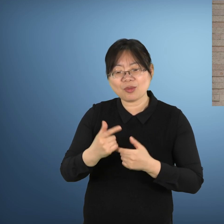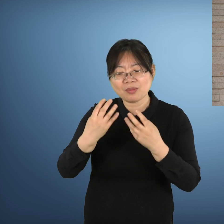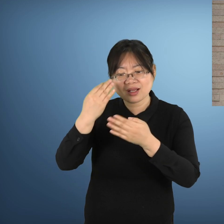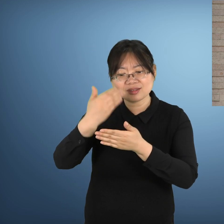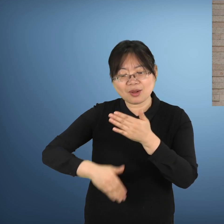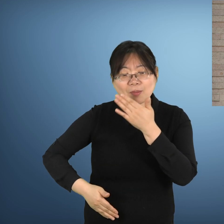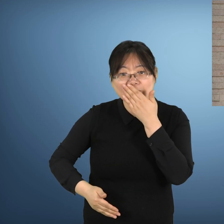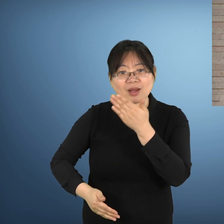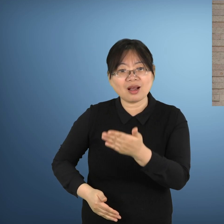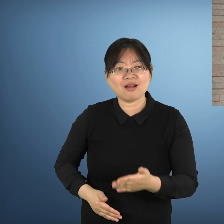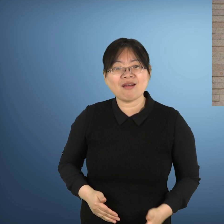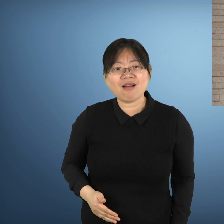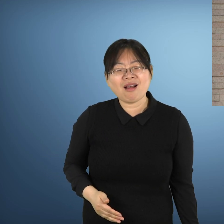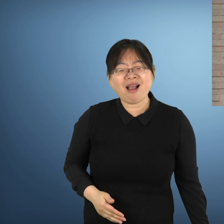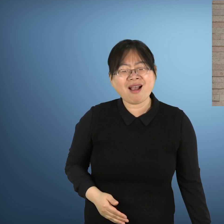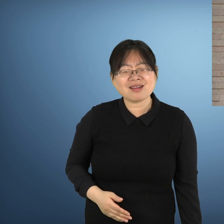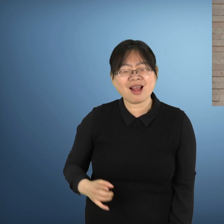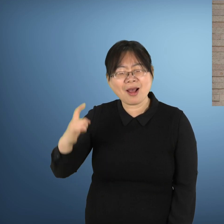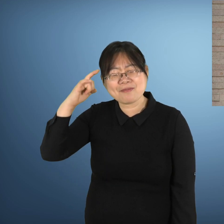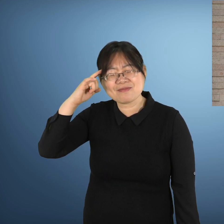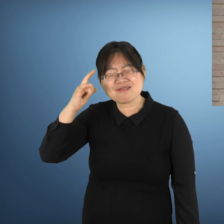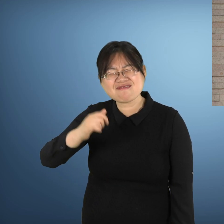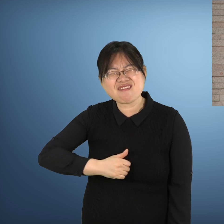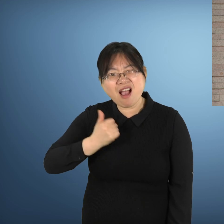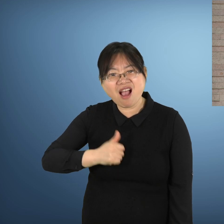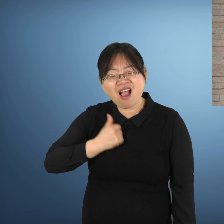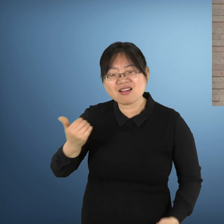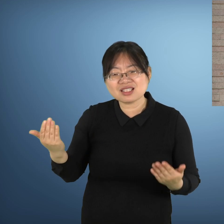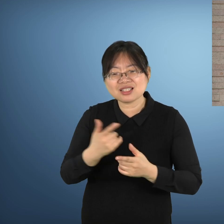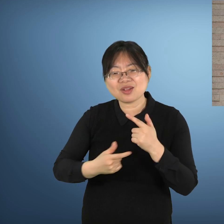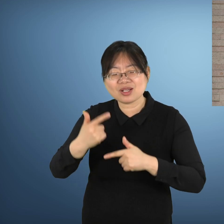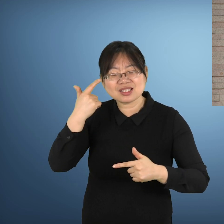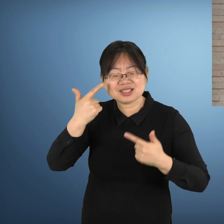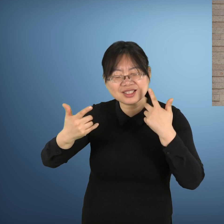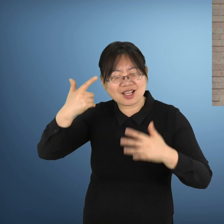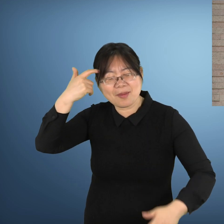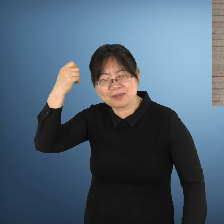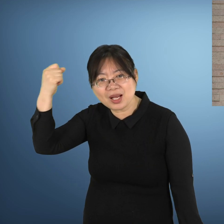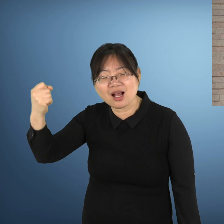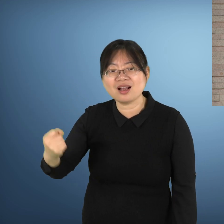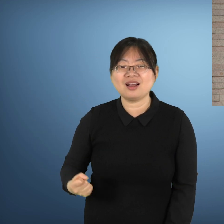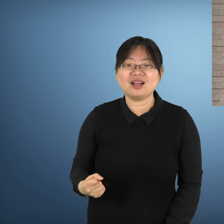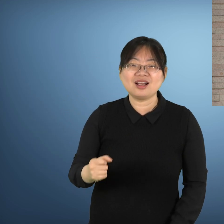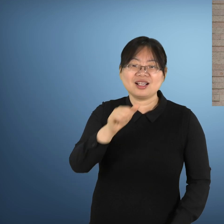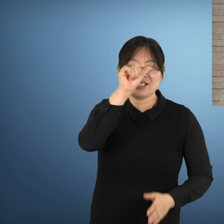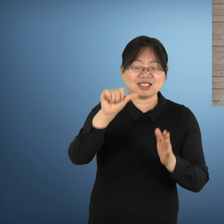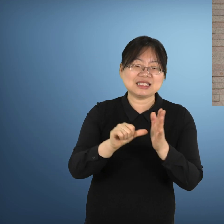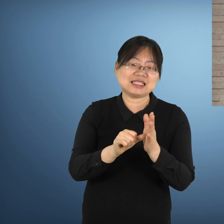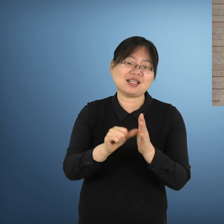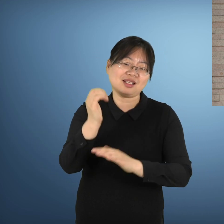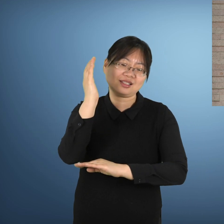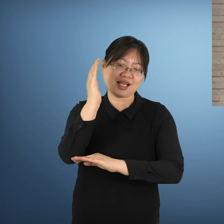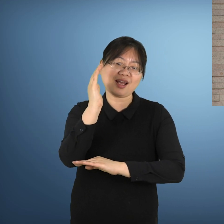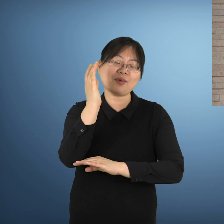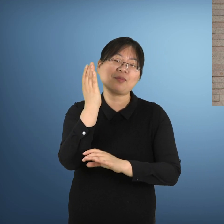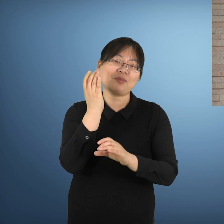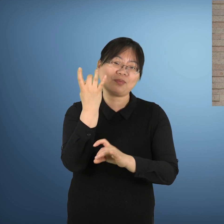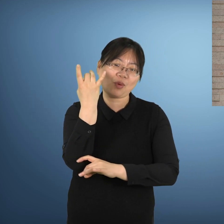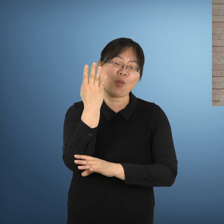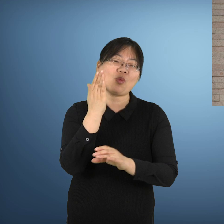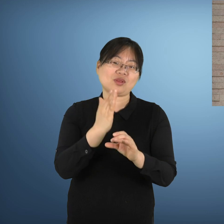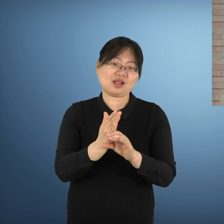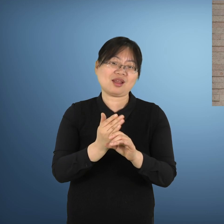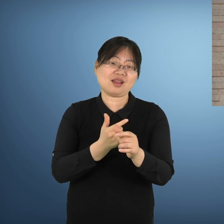남습니까? 환장할 일이 더 많이 남죠. 그게 인생사의 본질이에요.